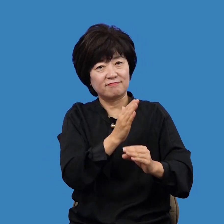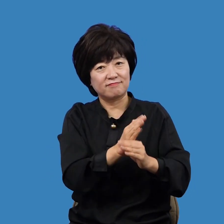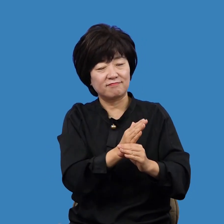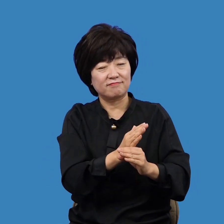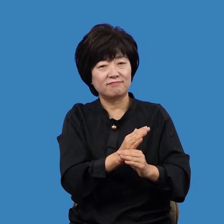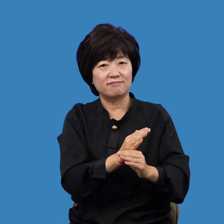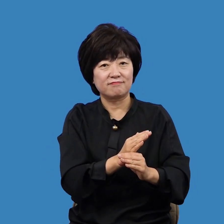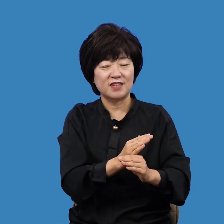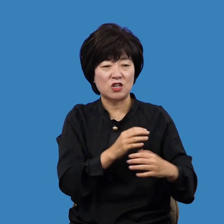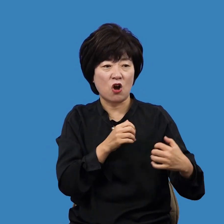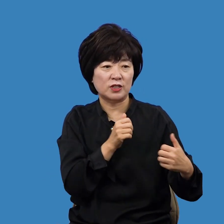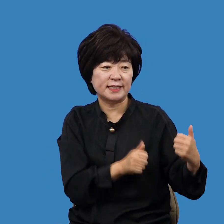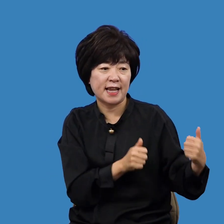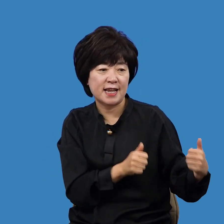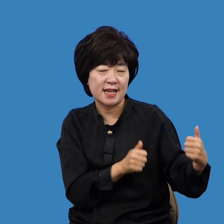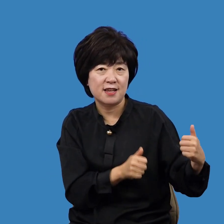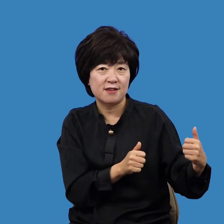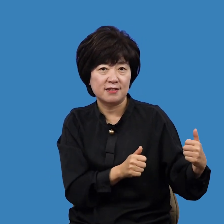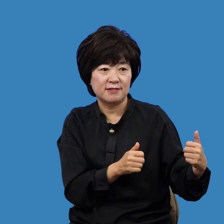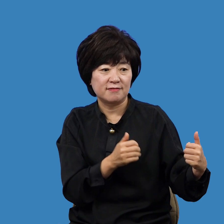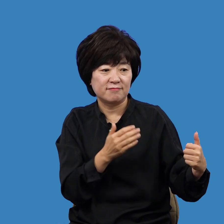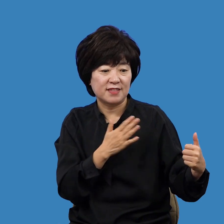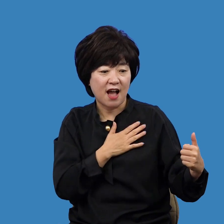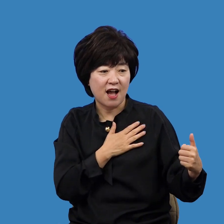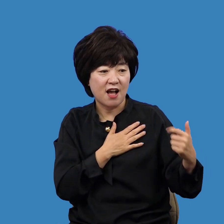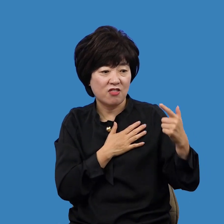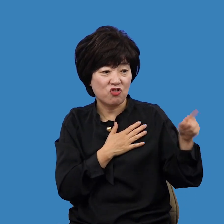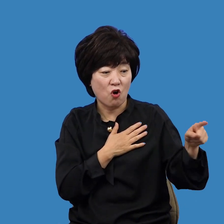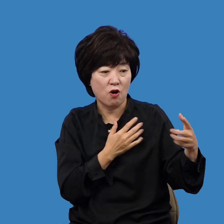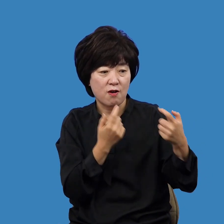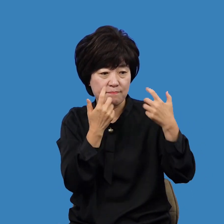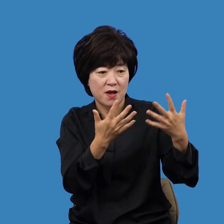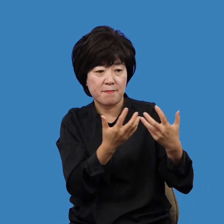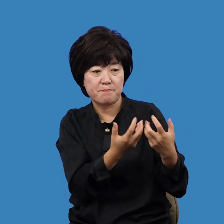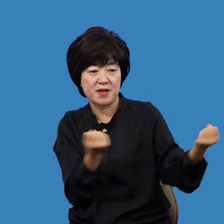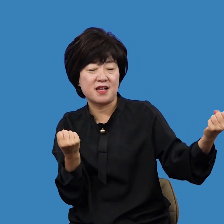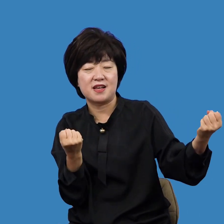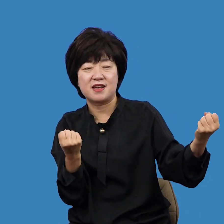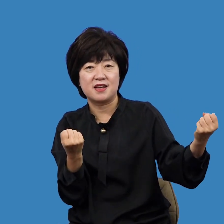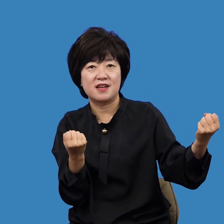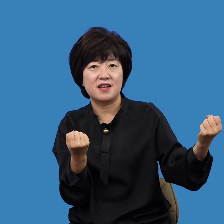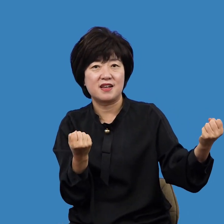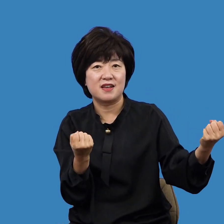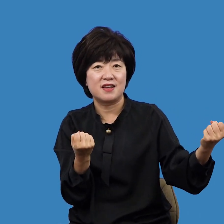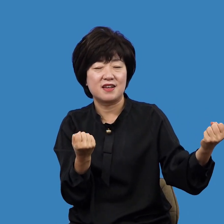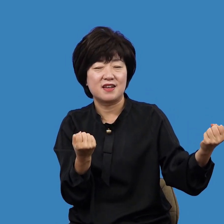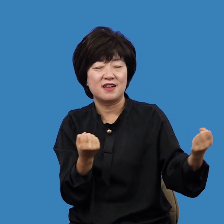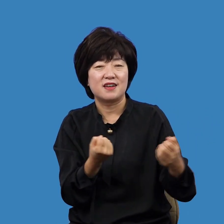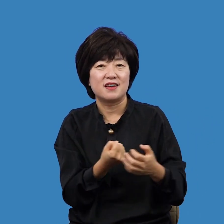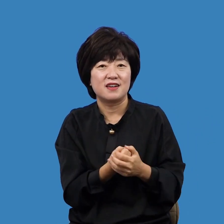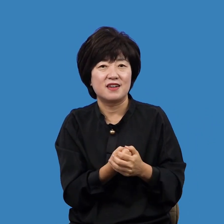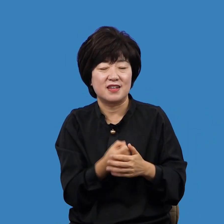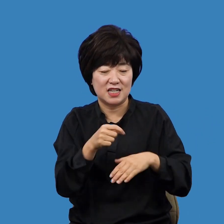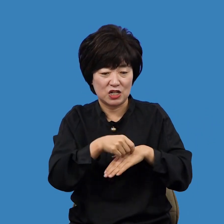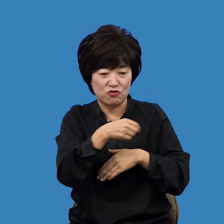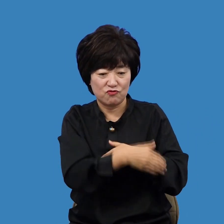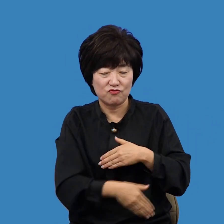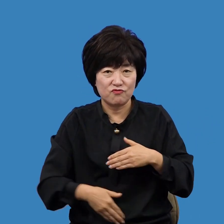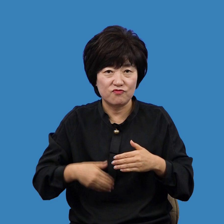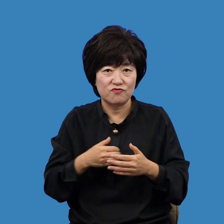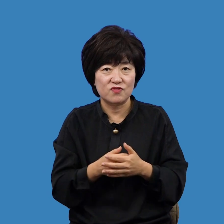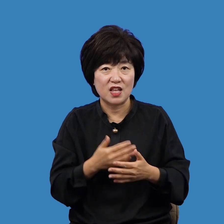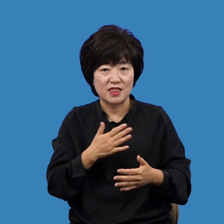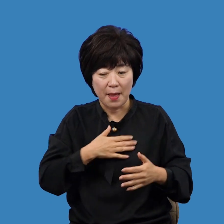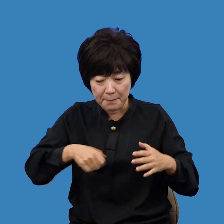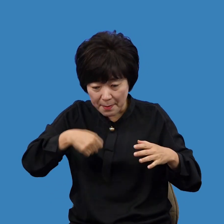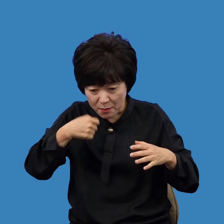육은 경쟁합니다. 육은 나와 너의 구분이 명확하기 때문에 그래요. 아주 쉽게 얘기하면 육은 말이에요, 내가